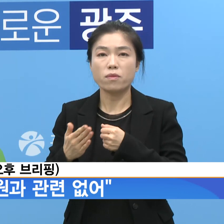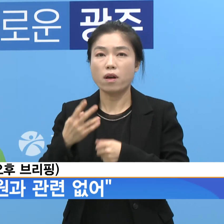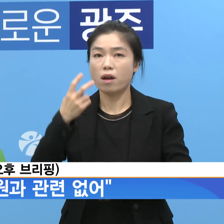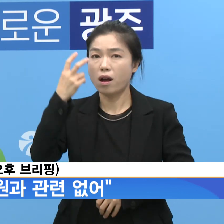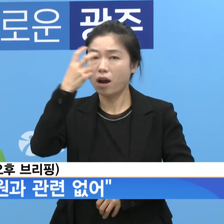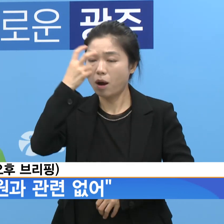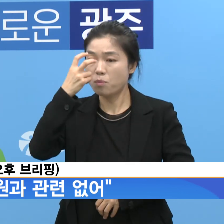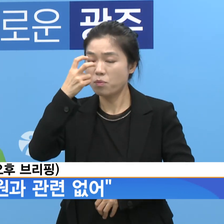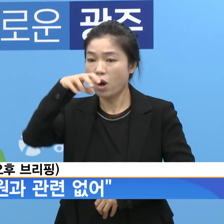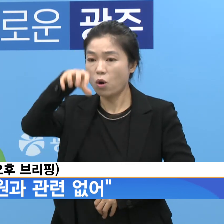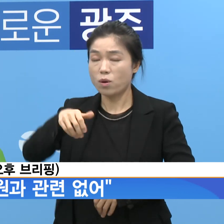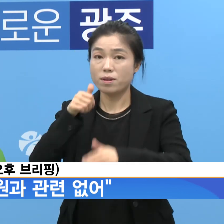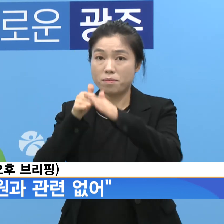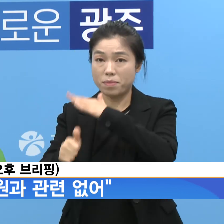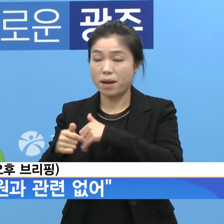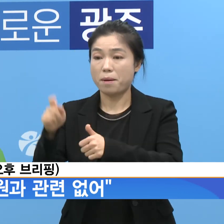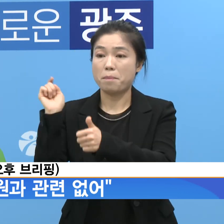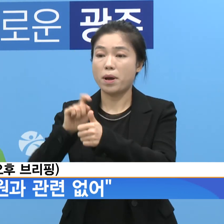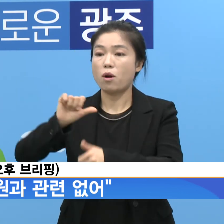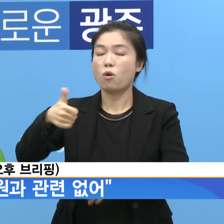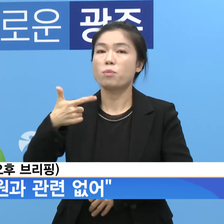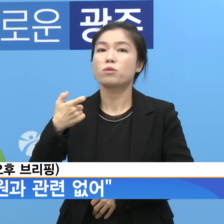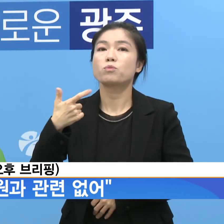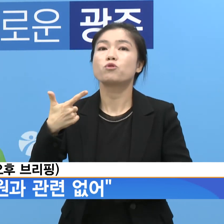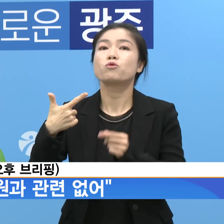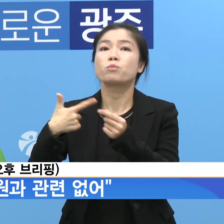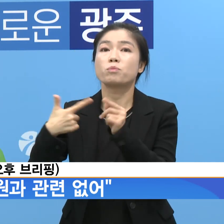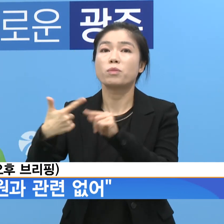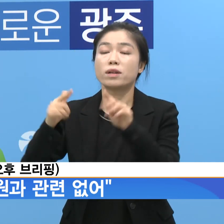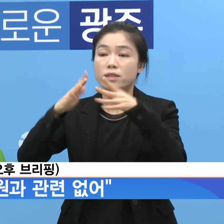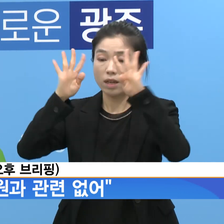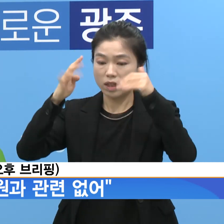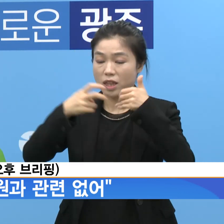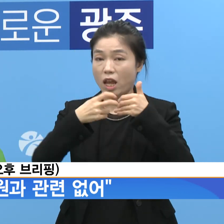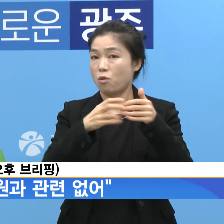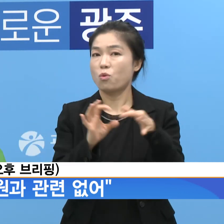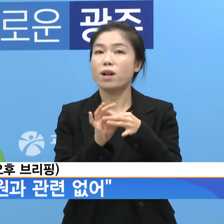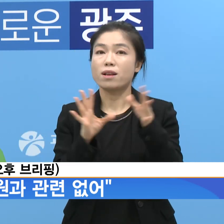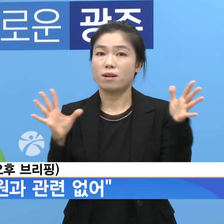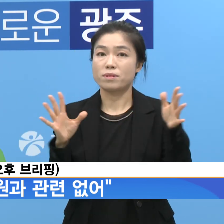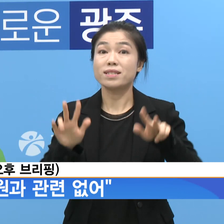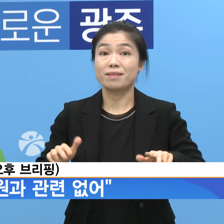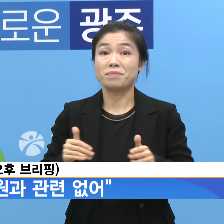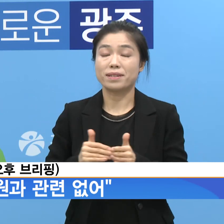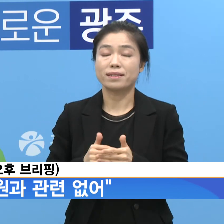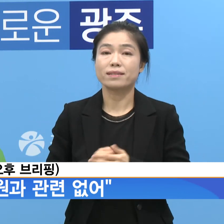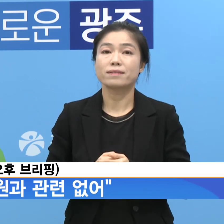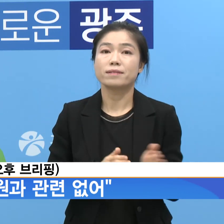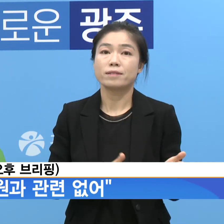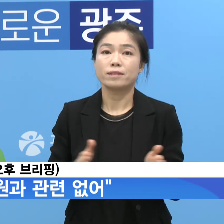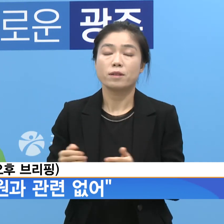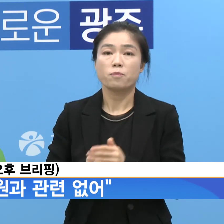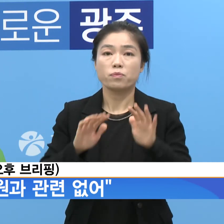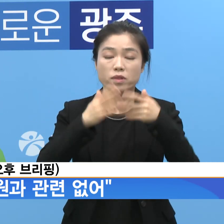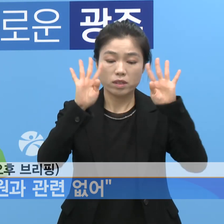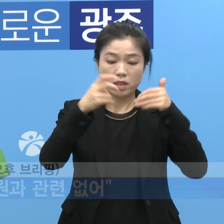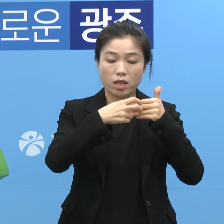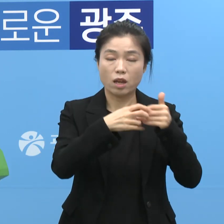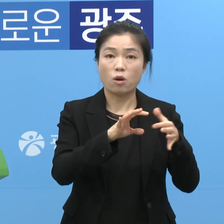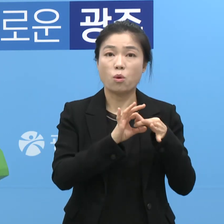증여 소를 찾아서 확진된 560 6번은 전남대 학과 관련은 없습니다 현재까지는 요 그래서 전남대